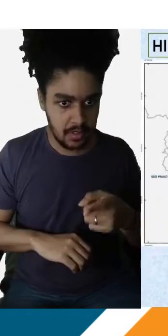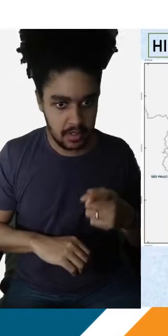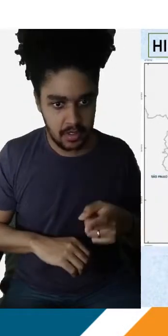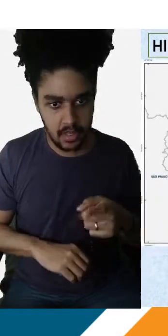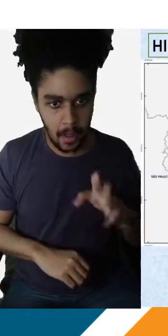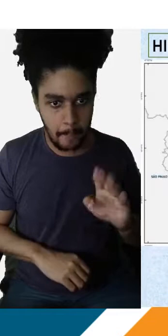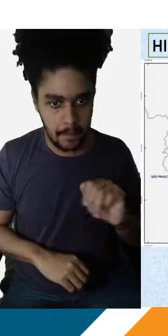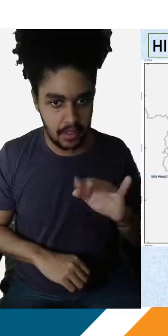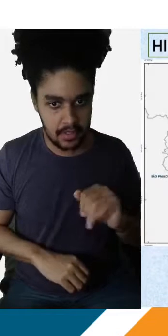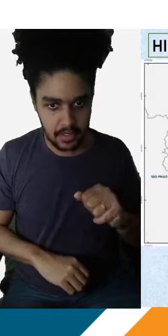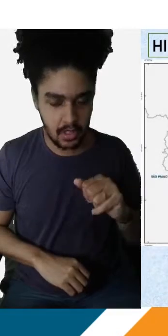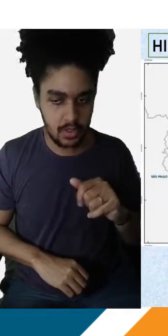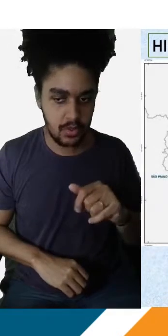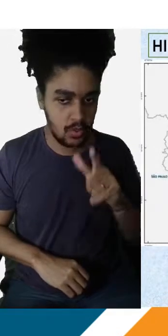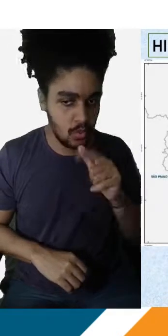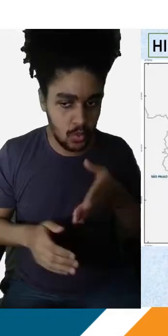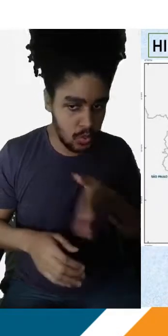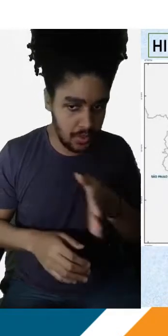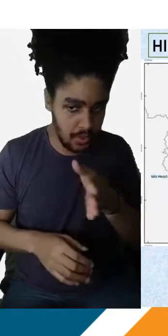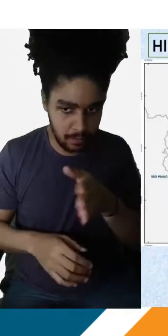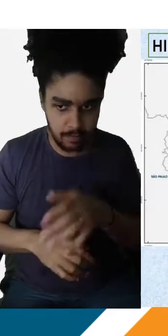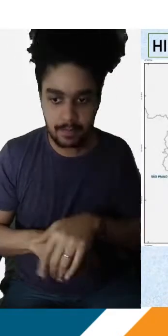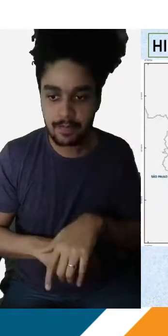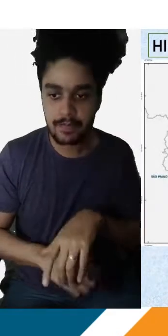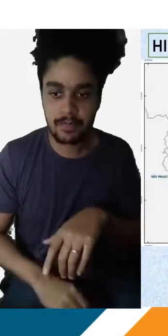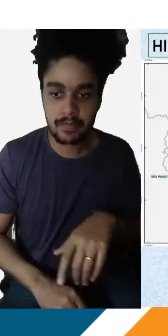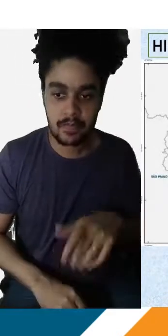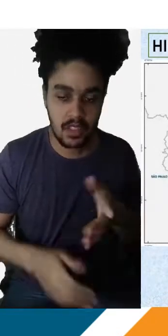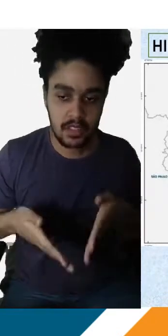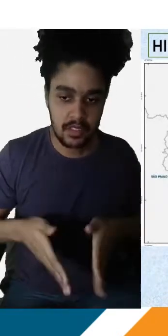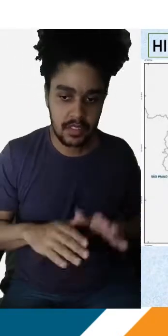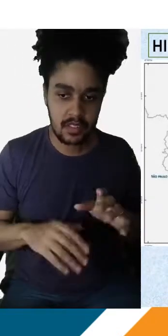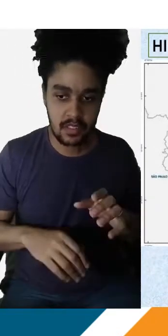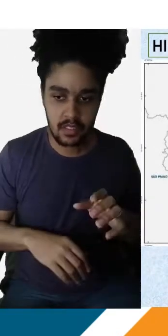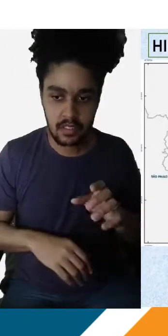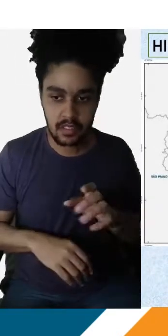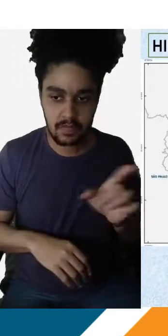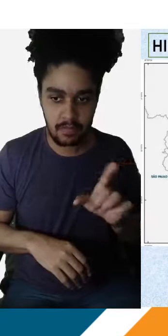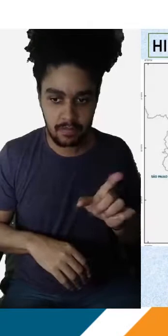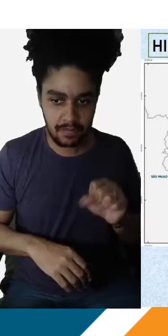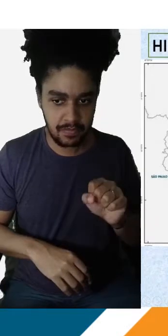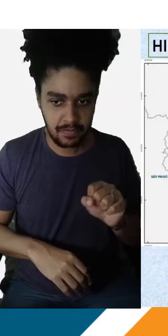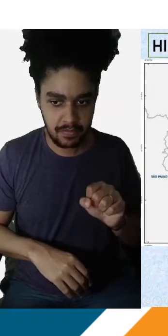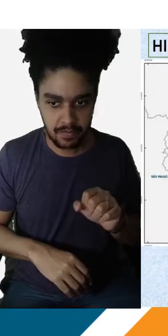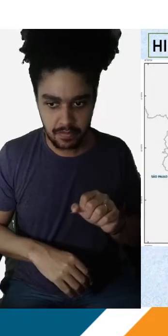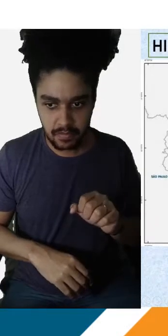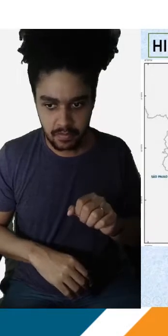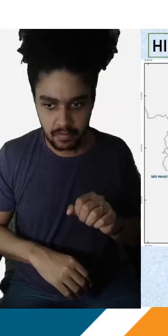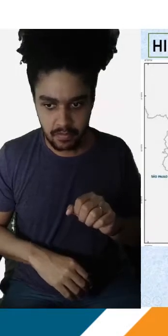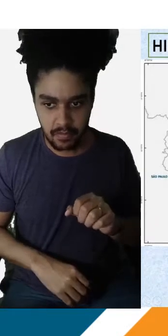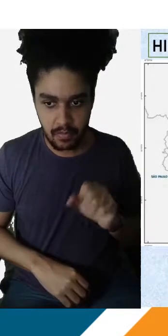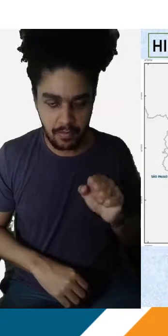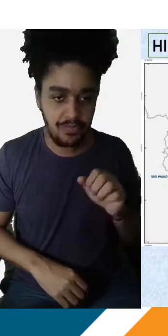hidrográfica do Rio Paraíba do Sul, que a sua nascente está lá na Serra da Bocaina, no